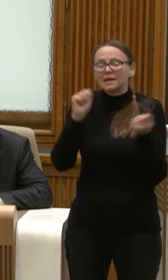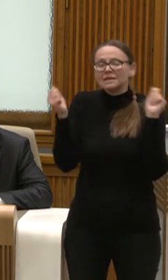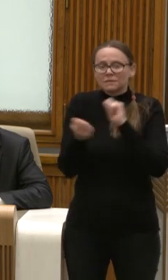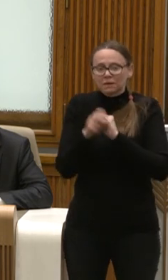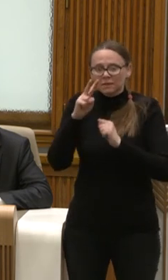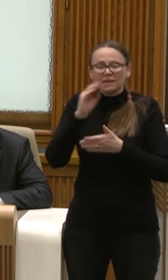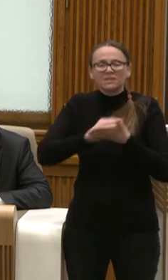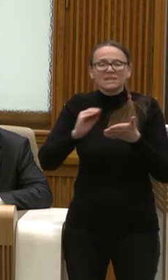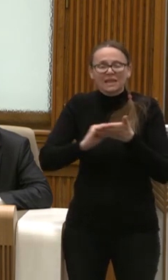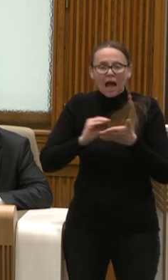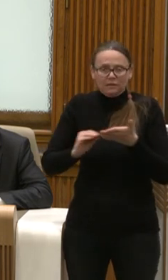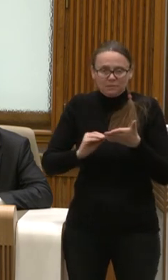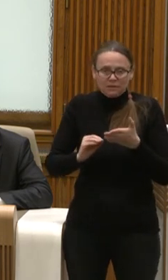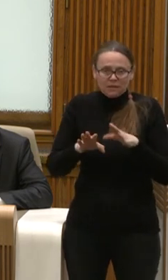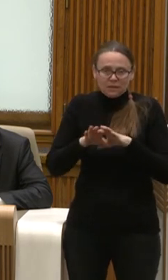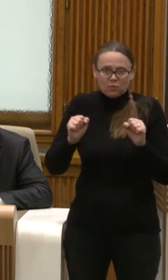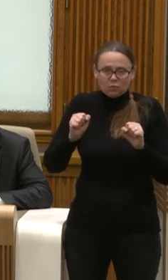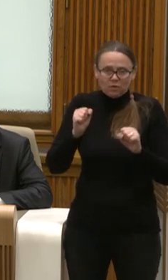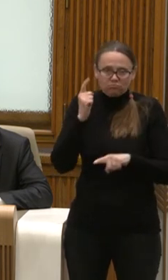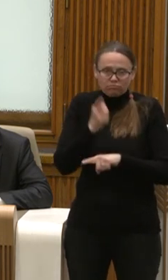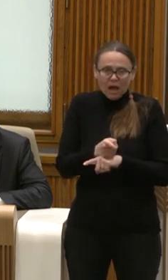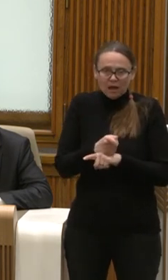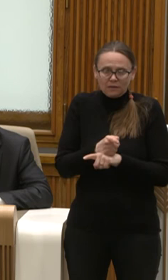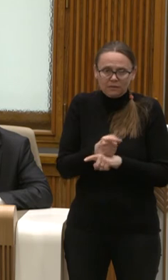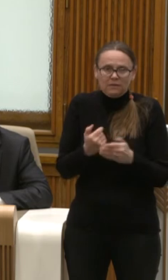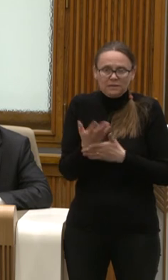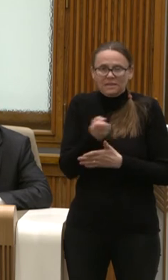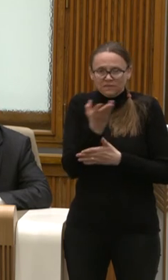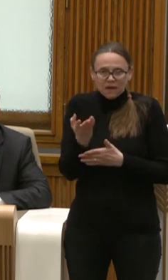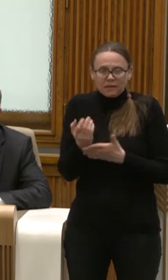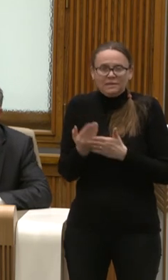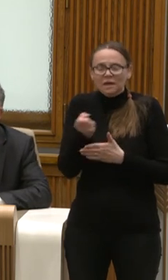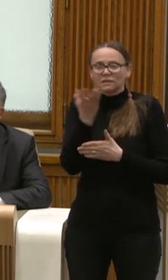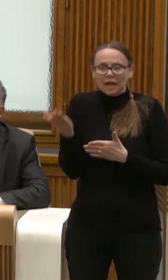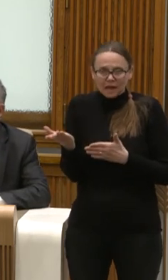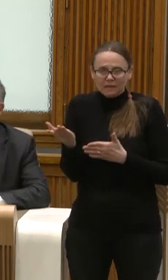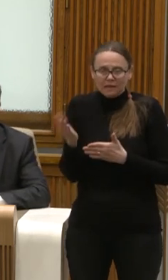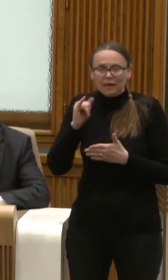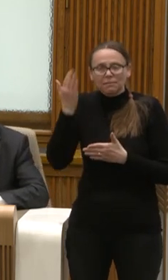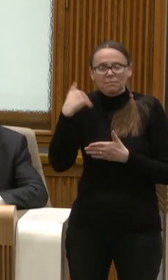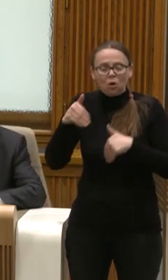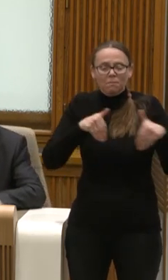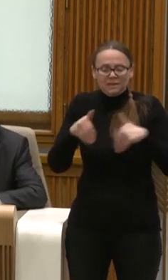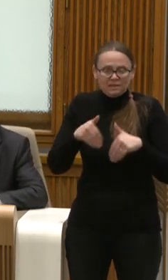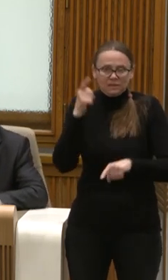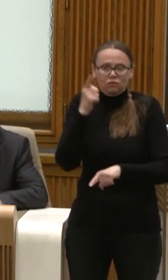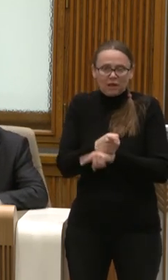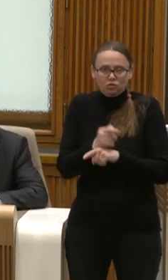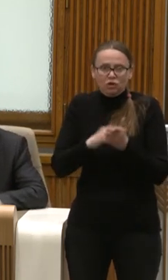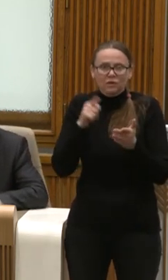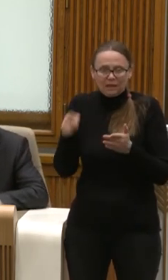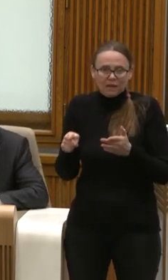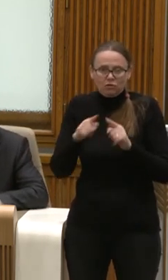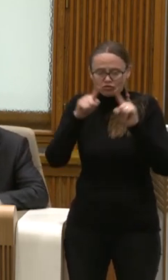administrativni akt, ki terja izvajanje. Za nekatere pa je bilo ministrstvom naročeno, da takšne